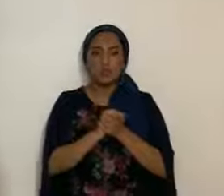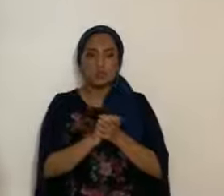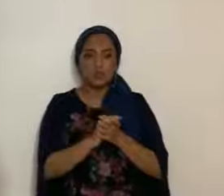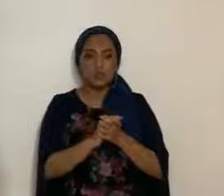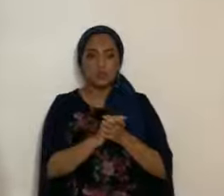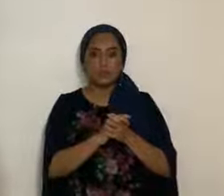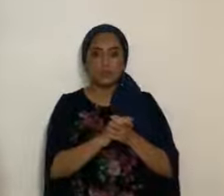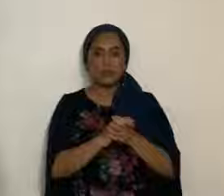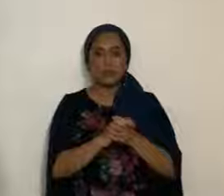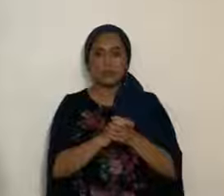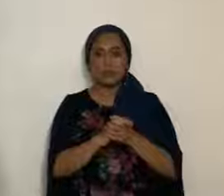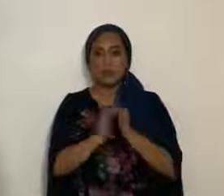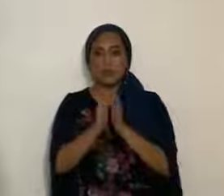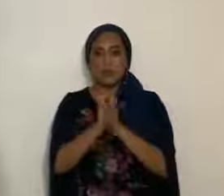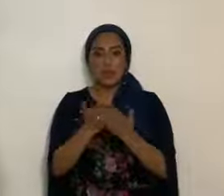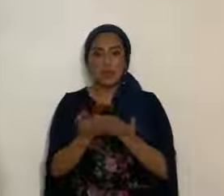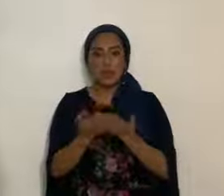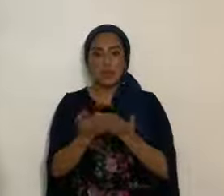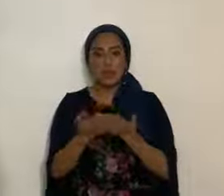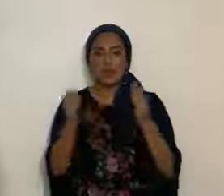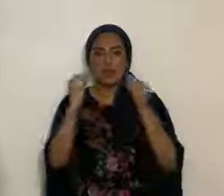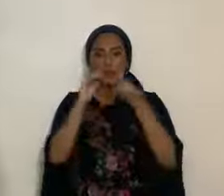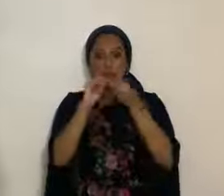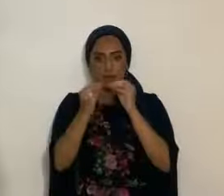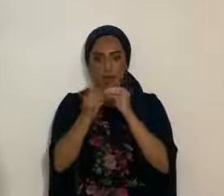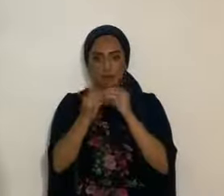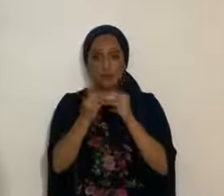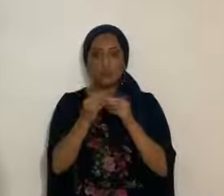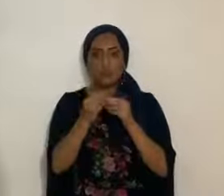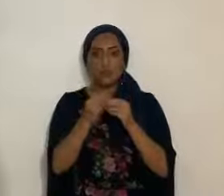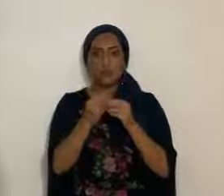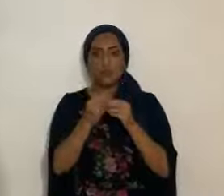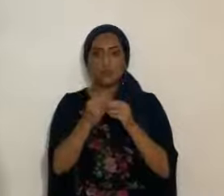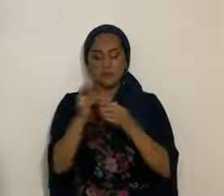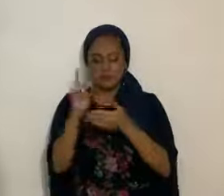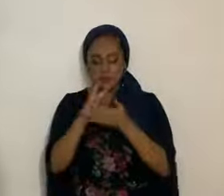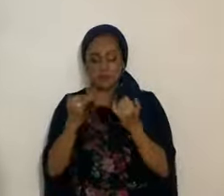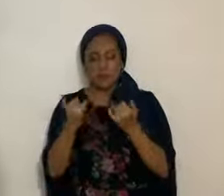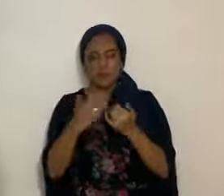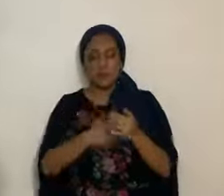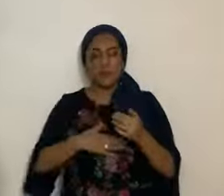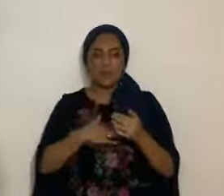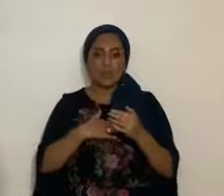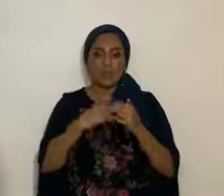en el libro de Números, y los quiero llevar ahora al libro de Números, donde nos relata